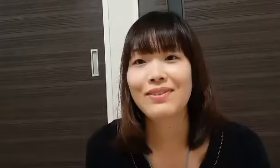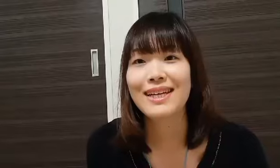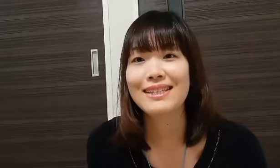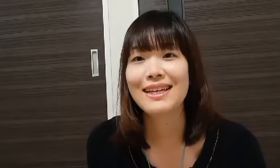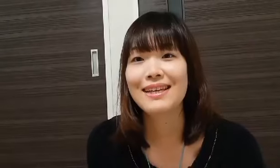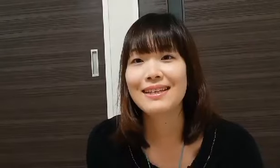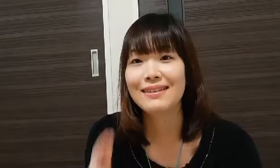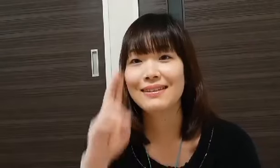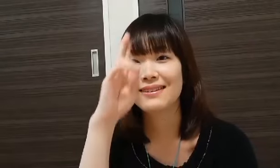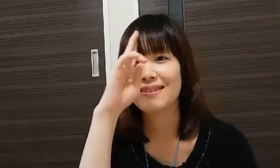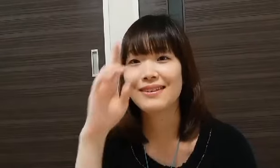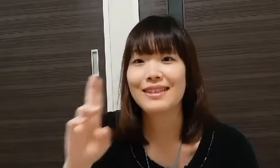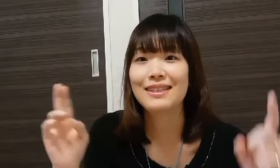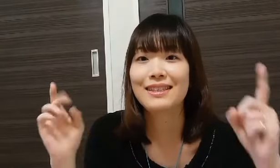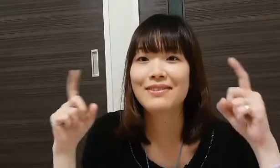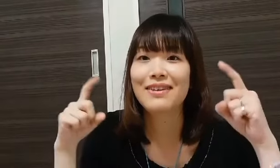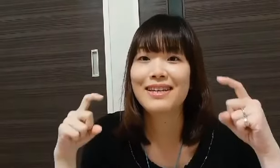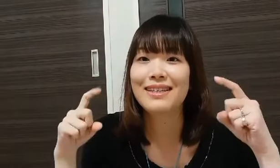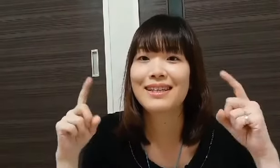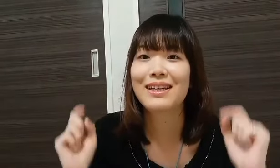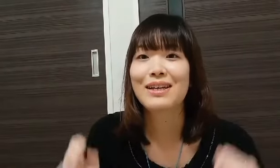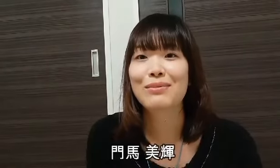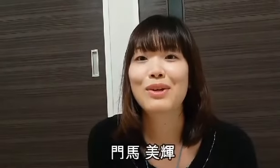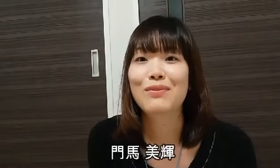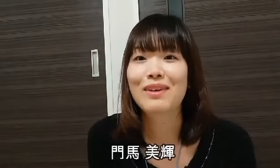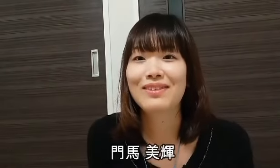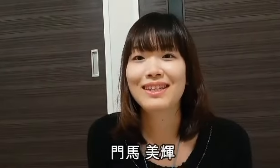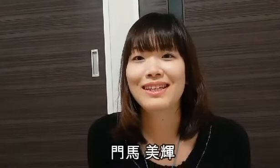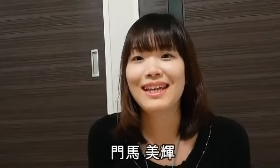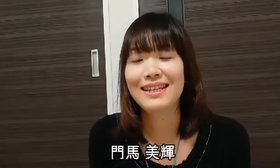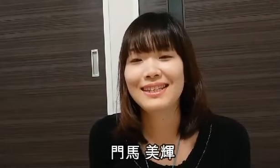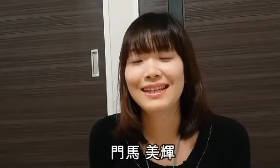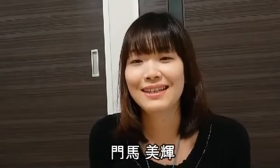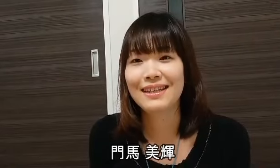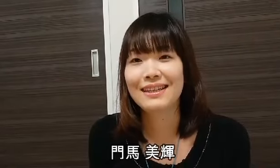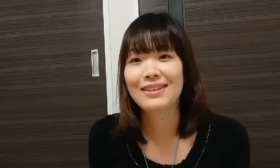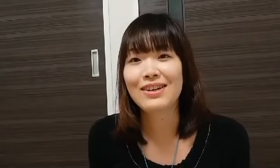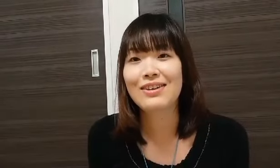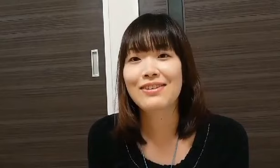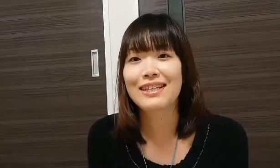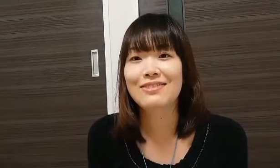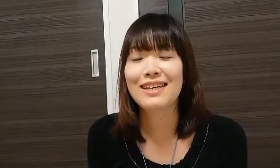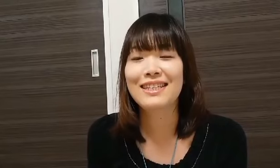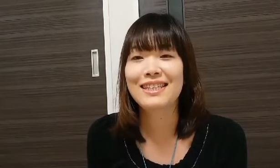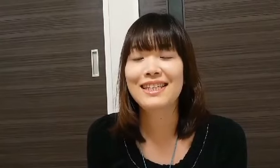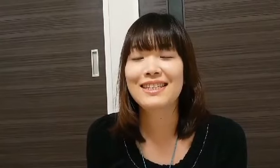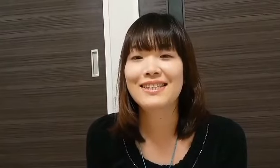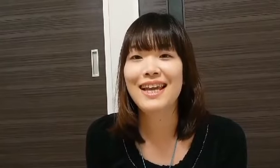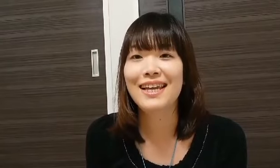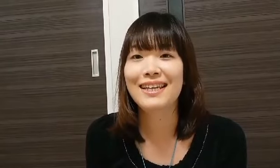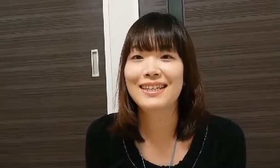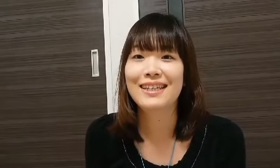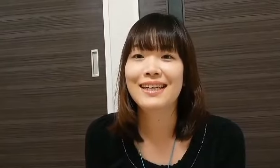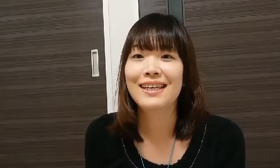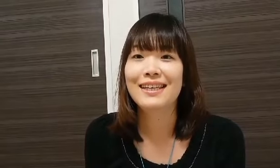皆さんこんにちはみきです今日は手話シリーズで